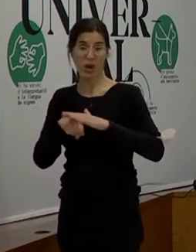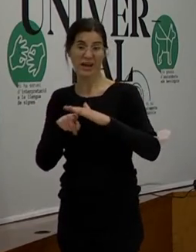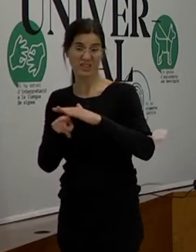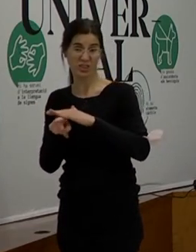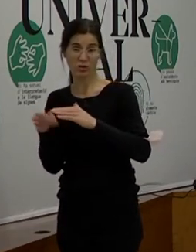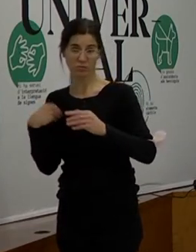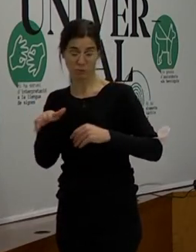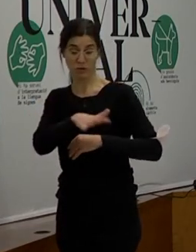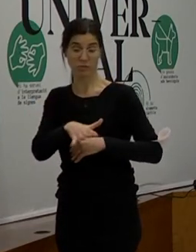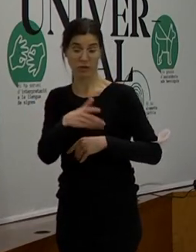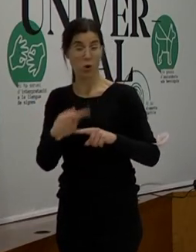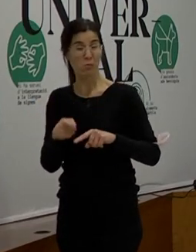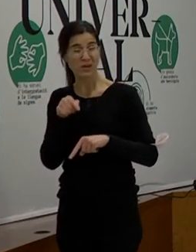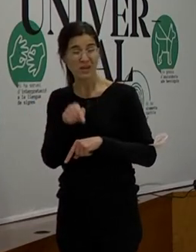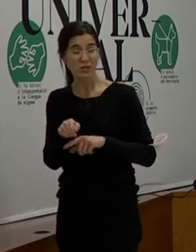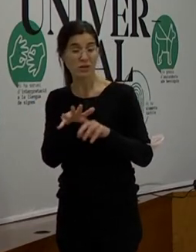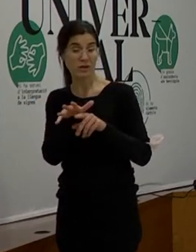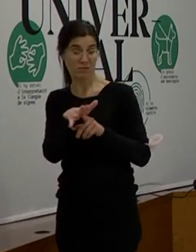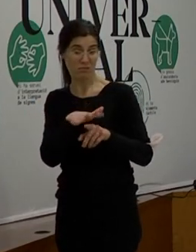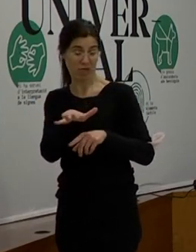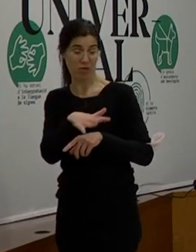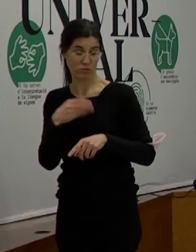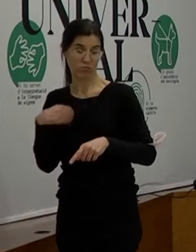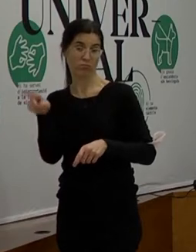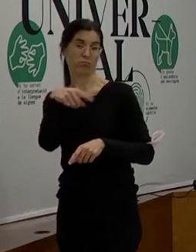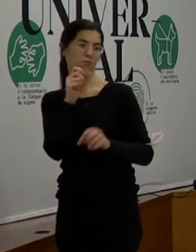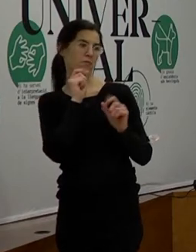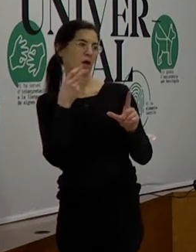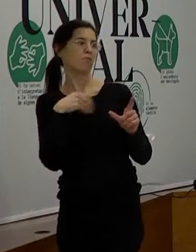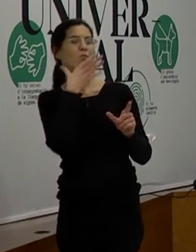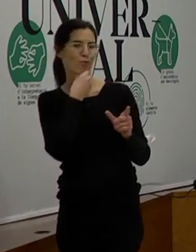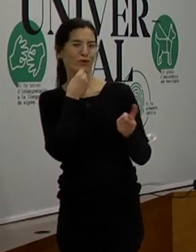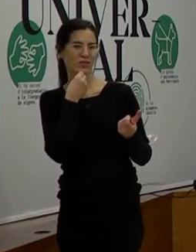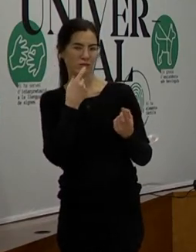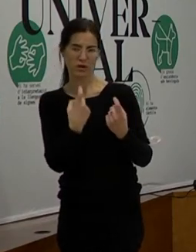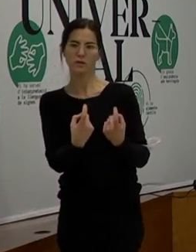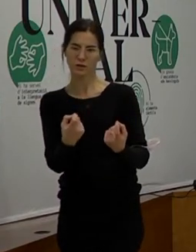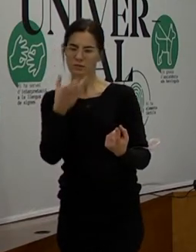Perquè aquests espais, com podeu veure, són espais molt macos, són espais